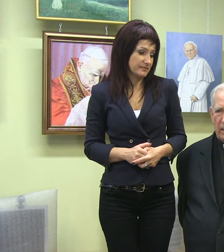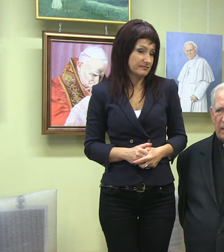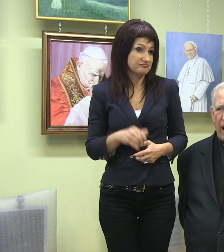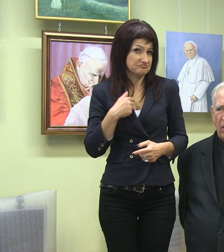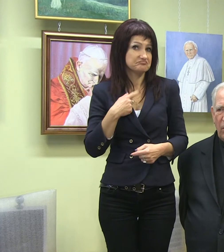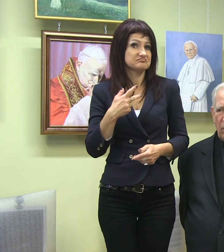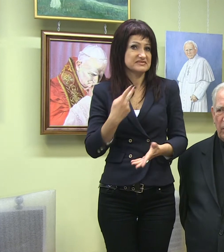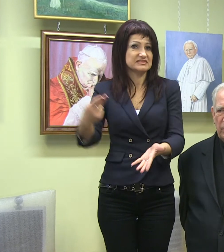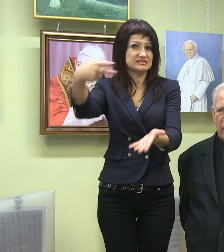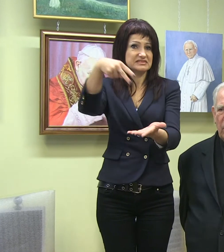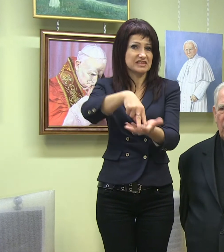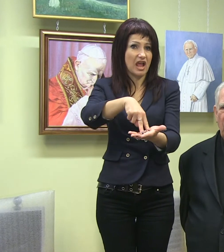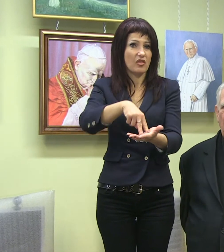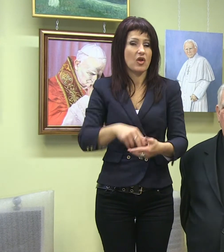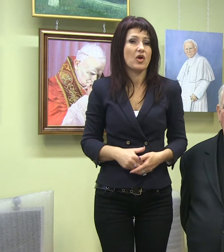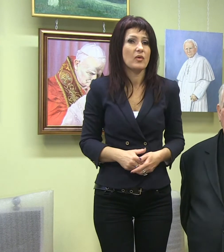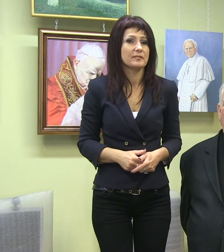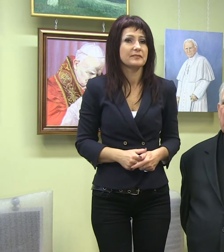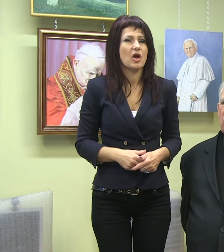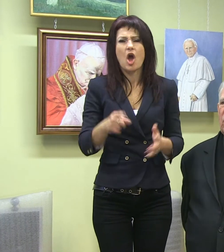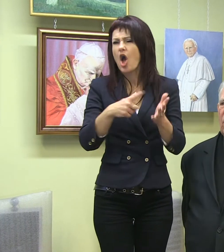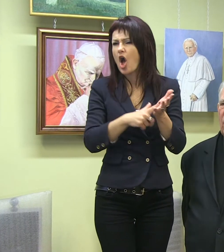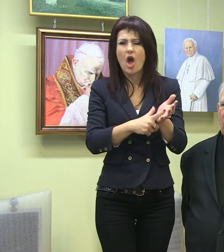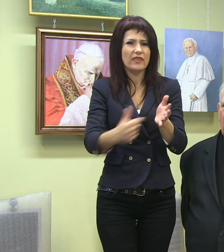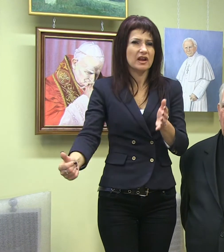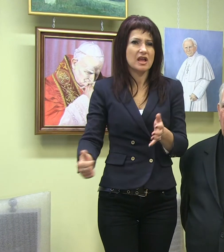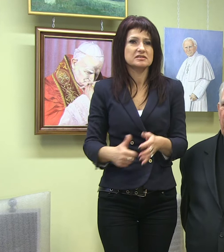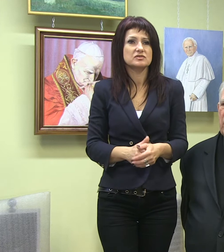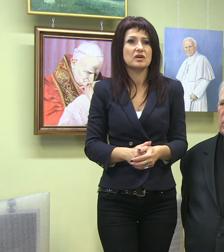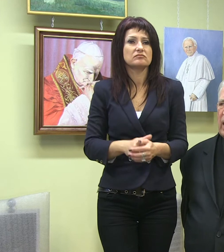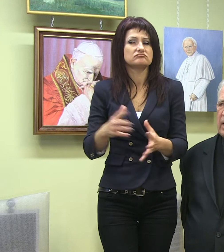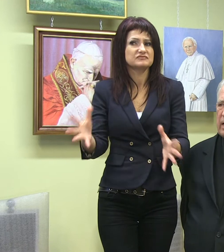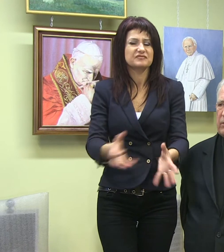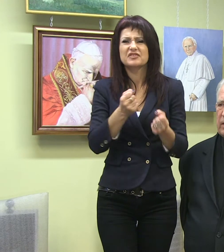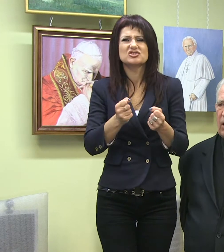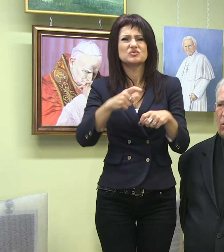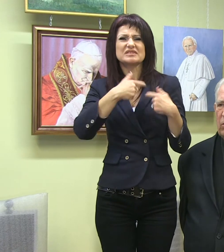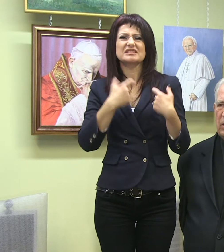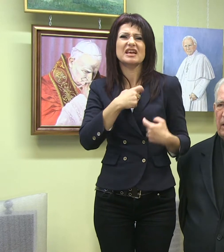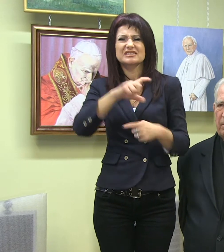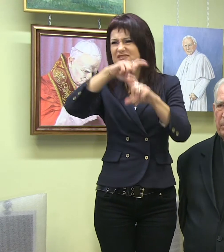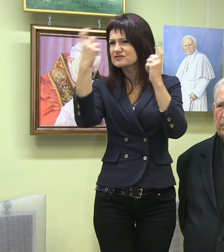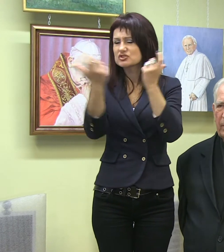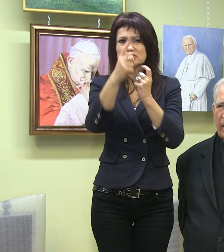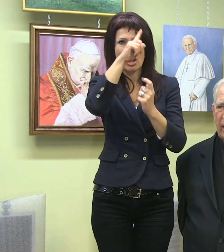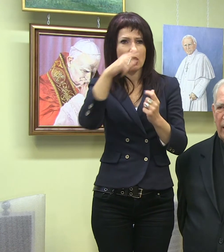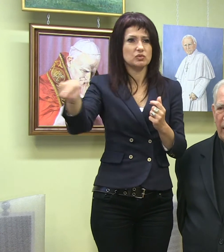I stanął, od razu chwycił serca wszystkich ludzi,